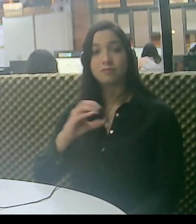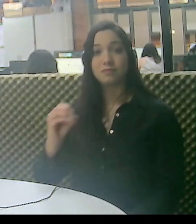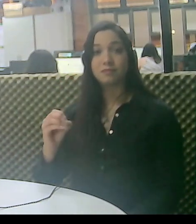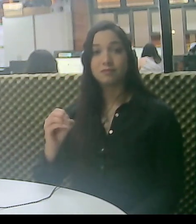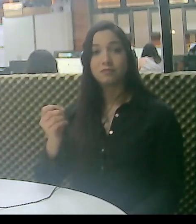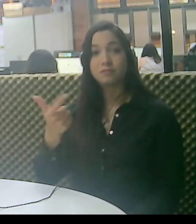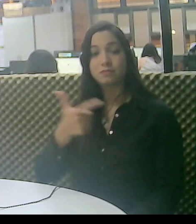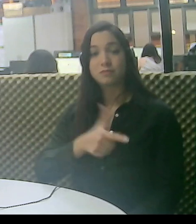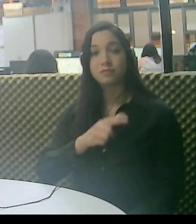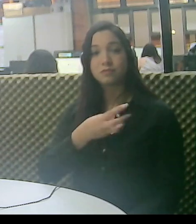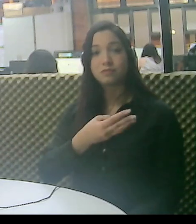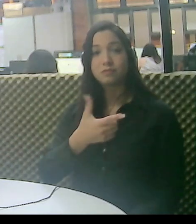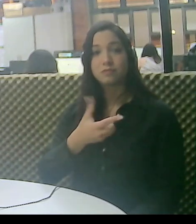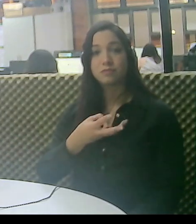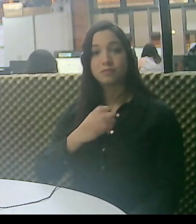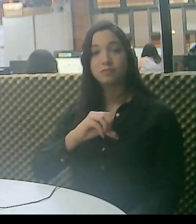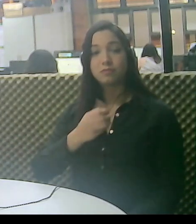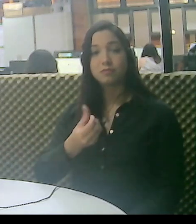3239-6700,